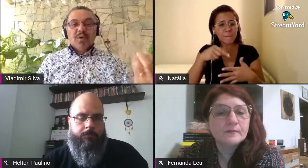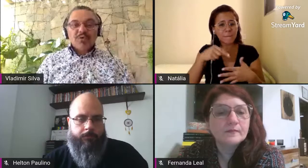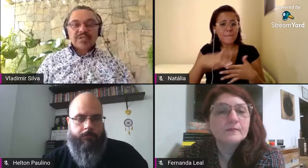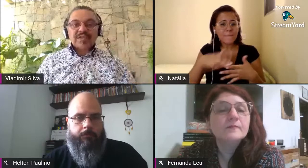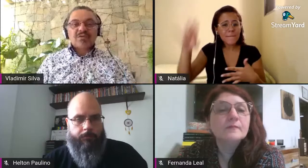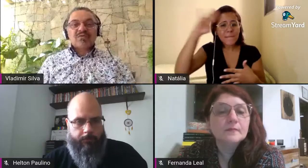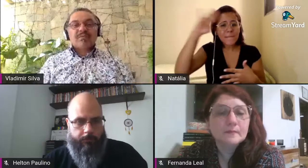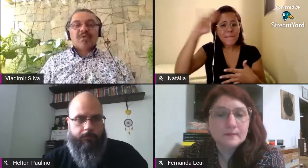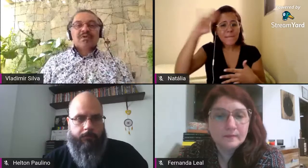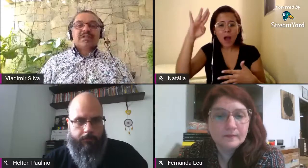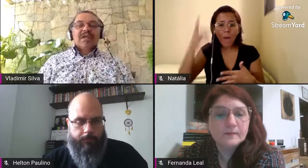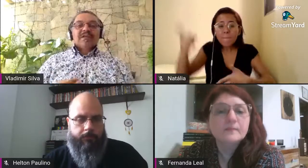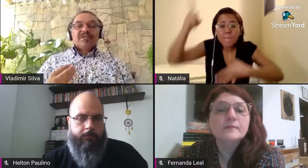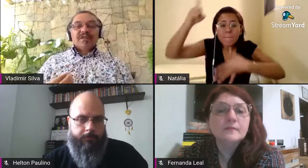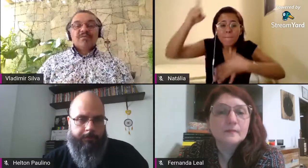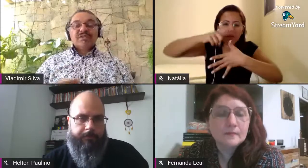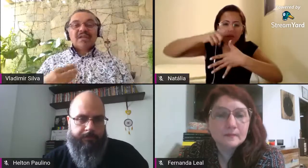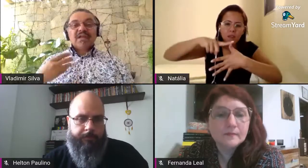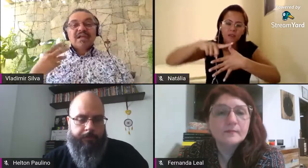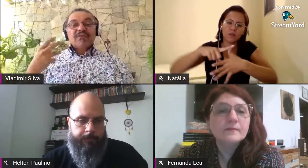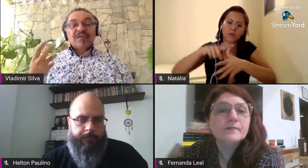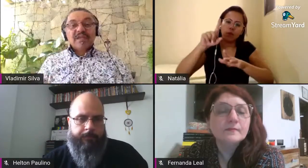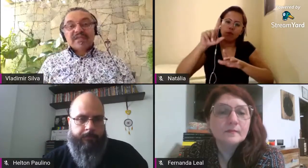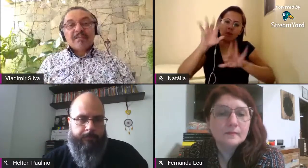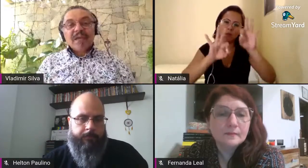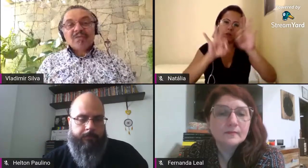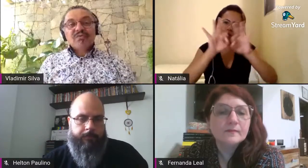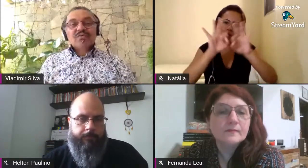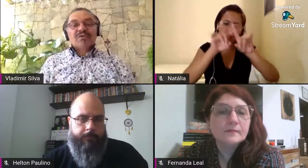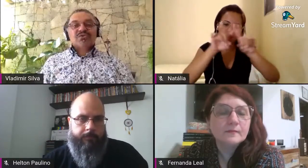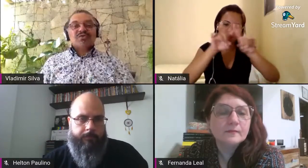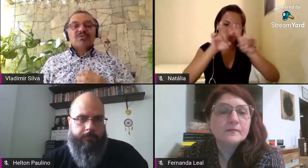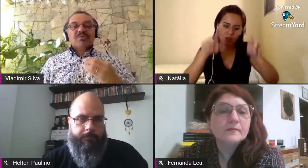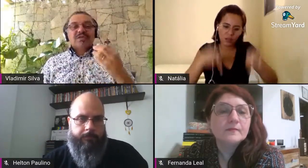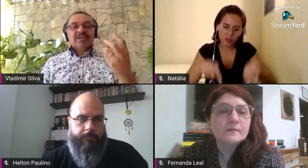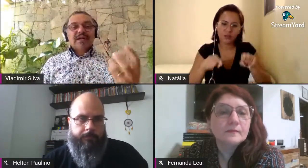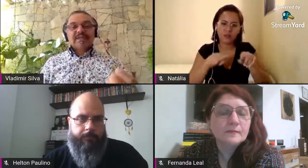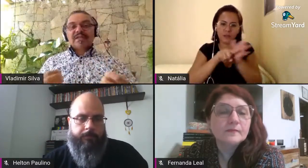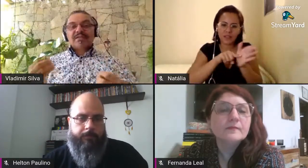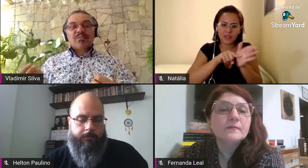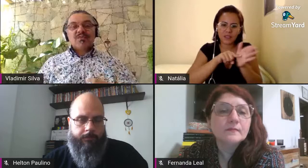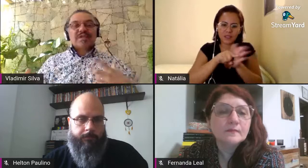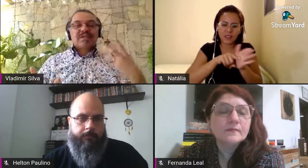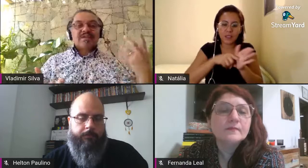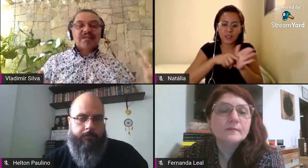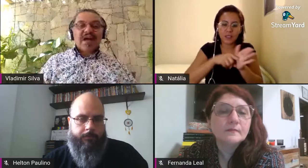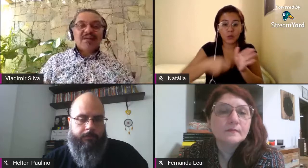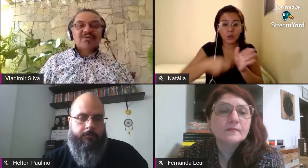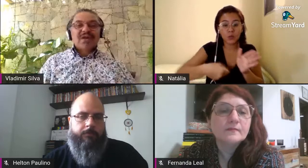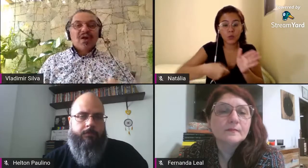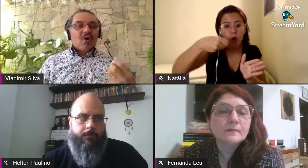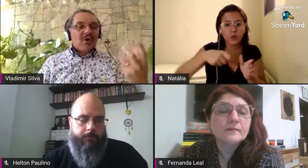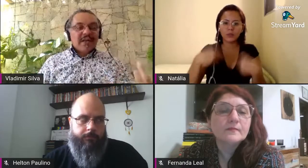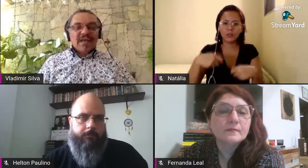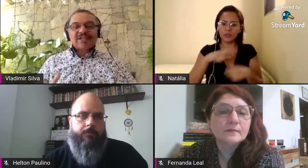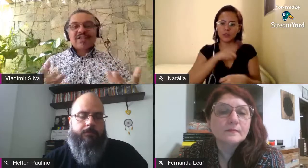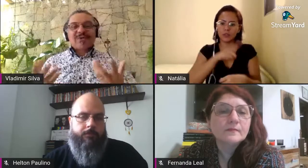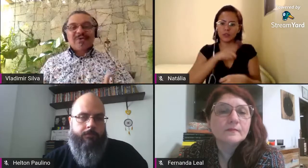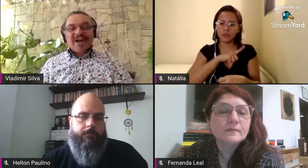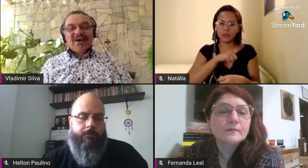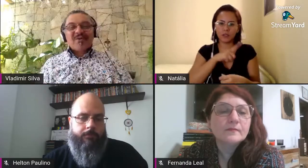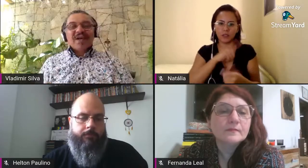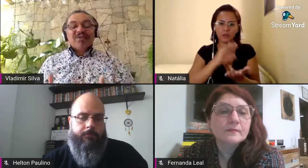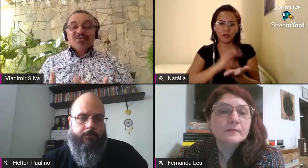com bolsas e com suporte. Devemos ter financiamento dos nossos grupos de dança, de música, de teatro,